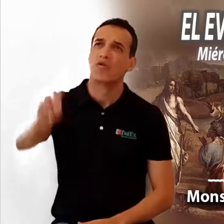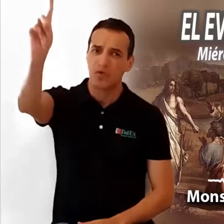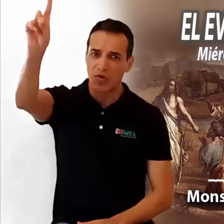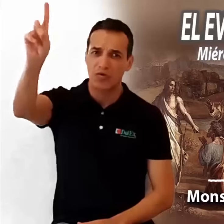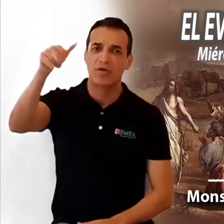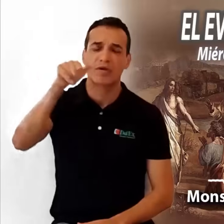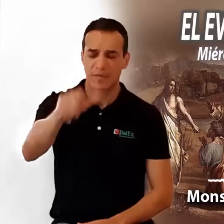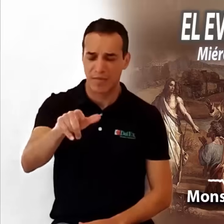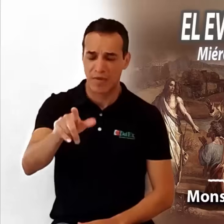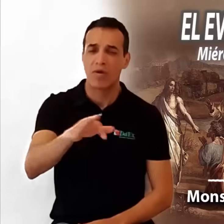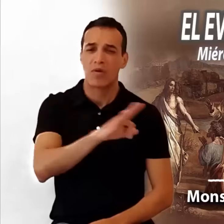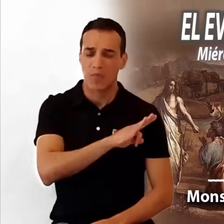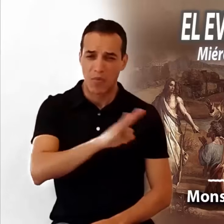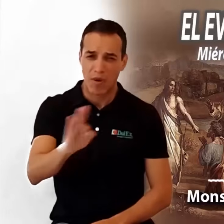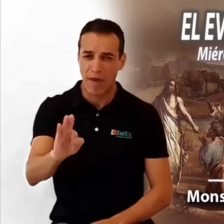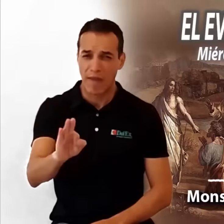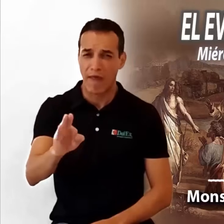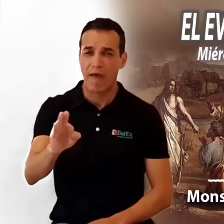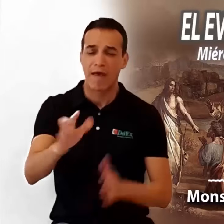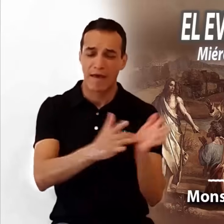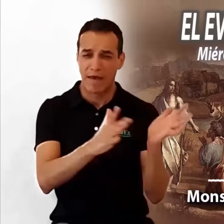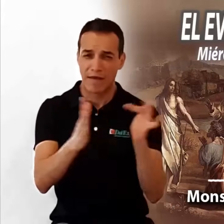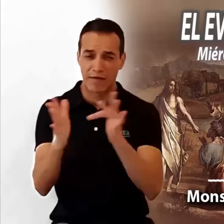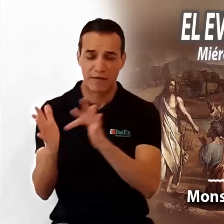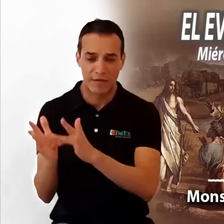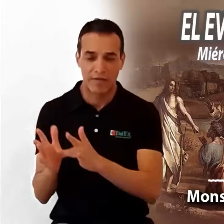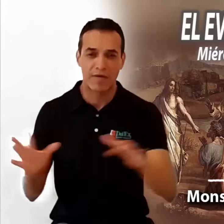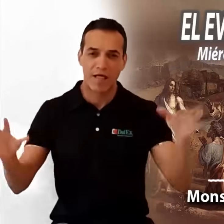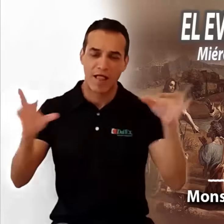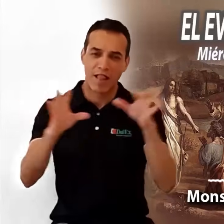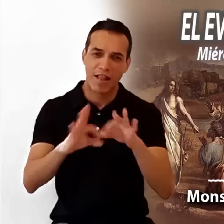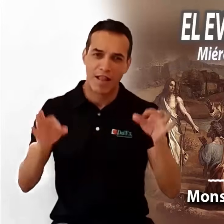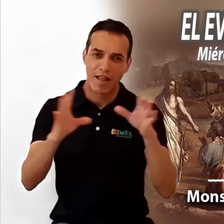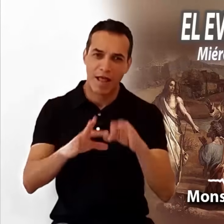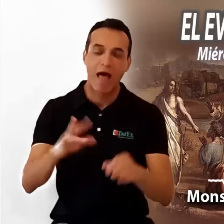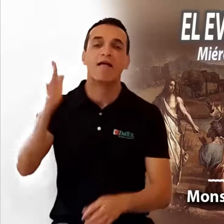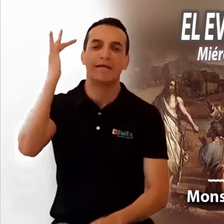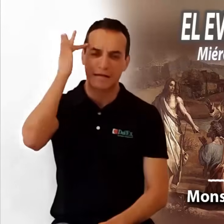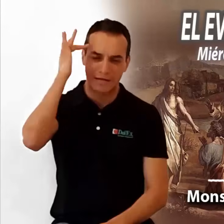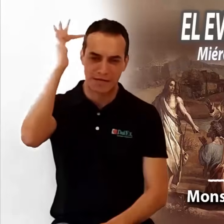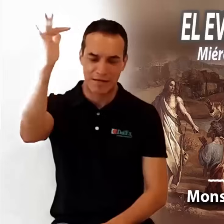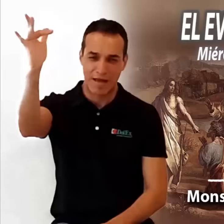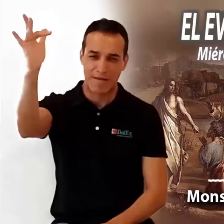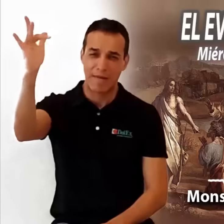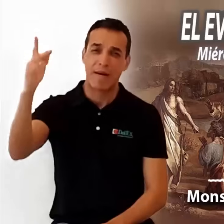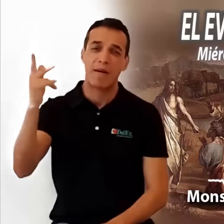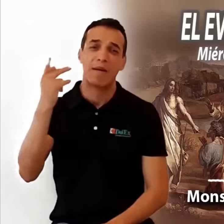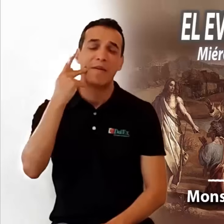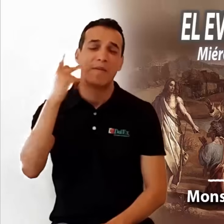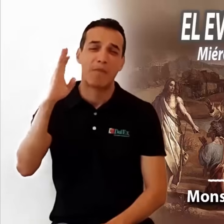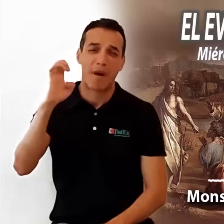a presentar Jesús. San Pablo es capaz de descubrir no solamente